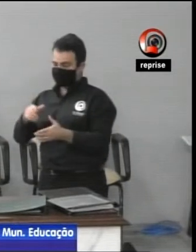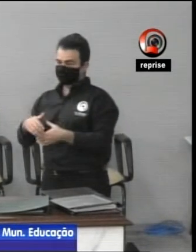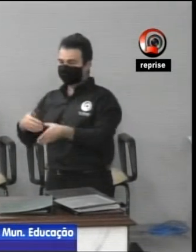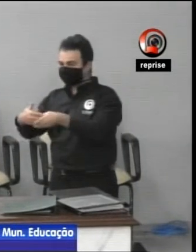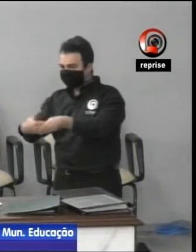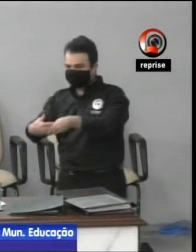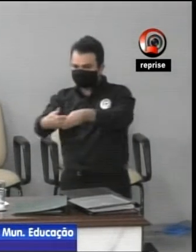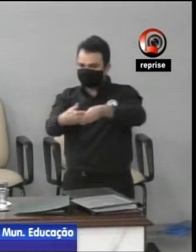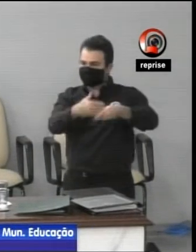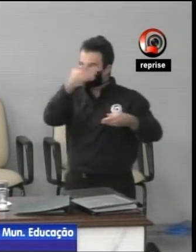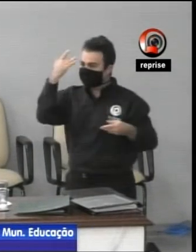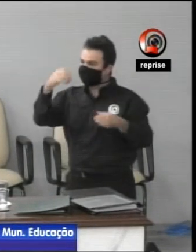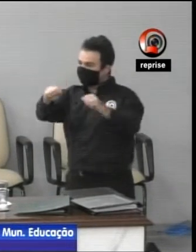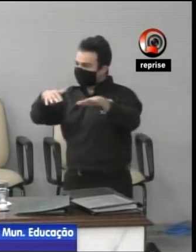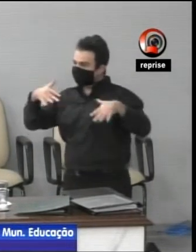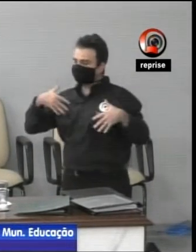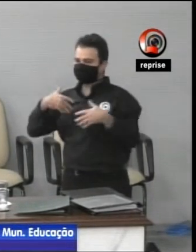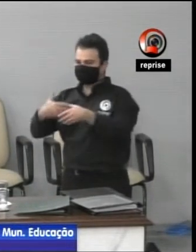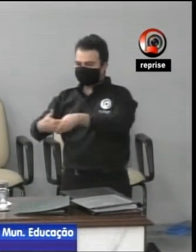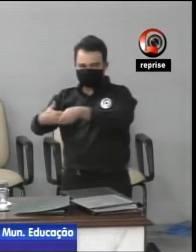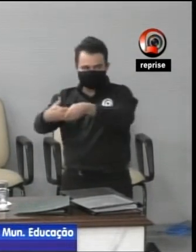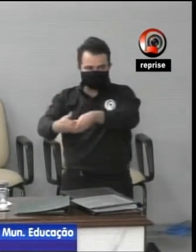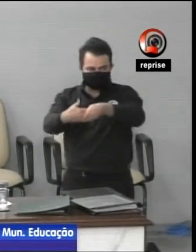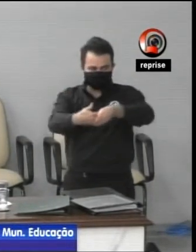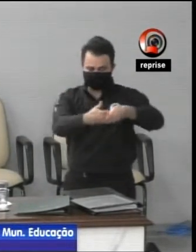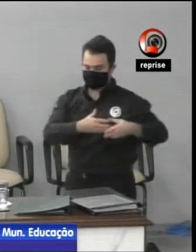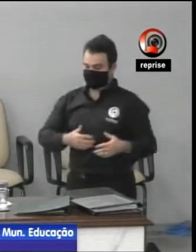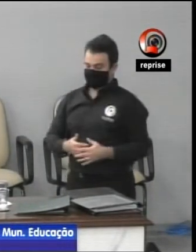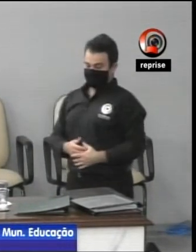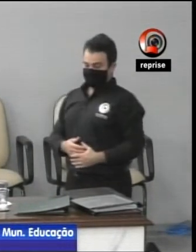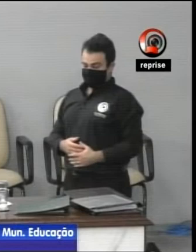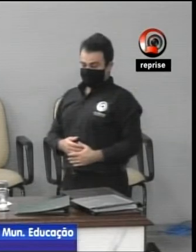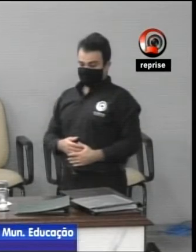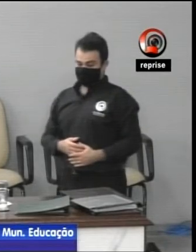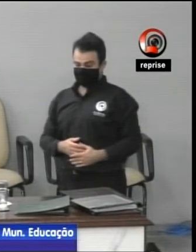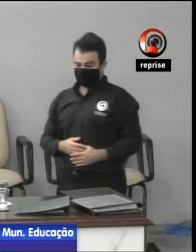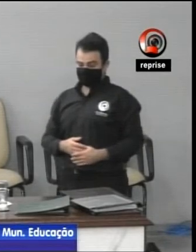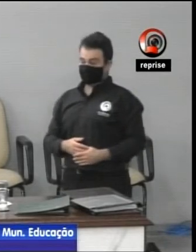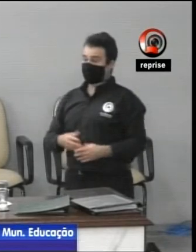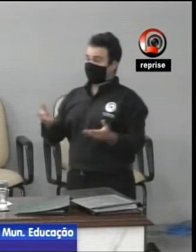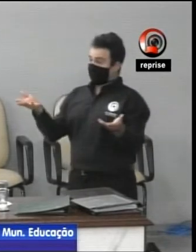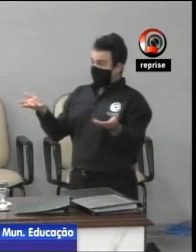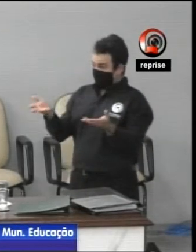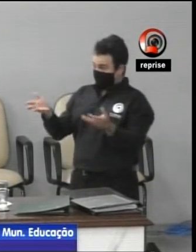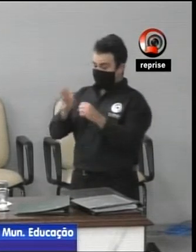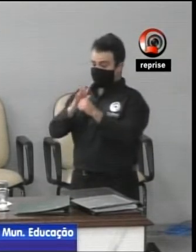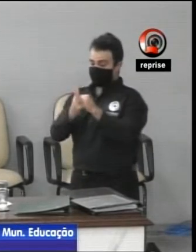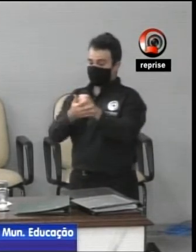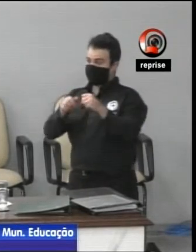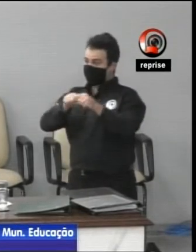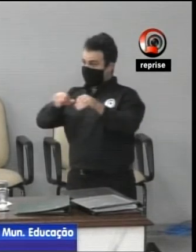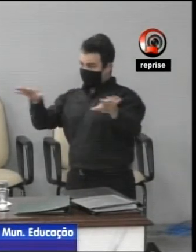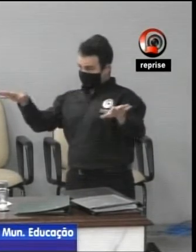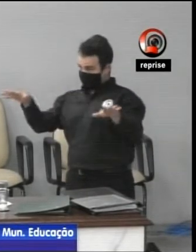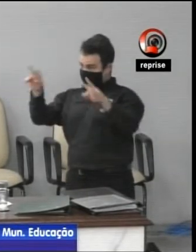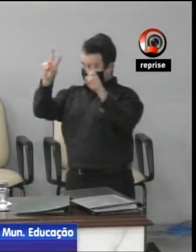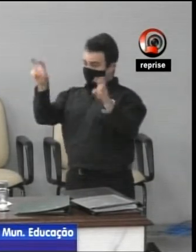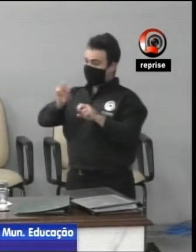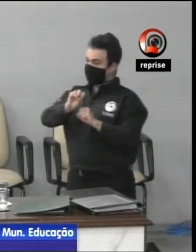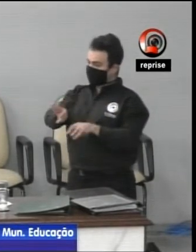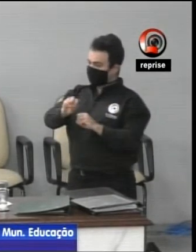plenária. É muito oportuno poder falar de educação num momento tão importante como esse. É um